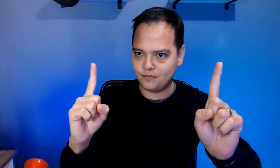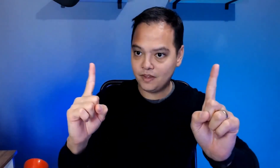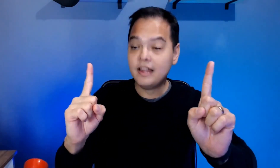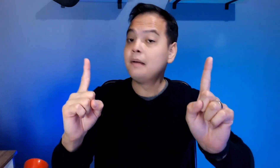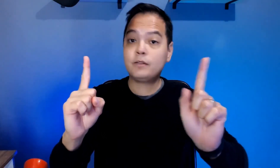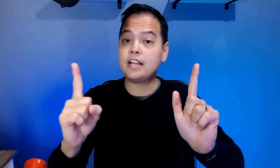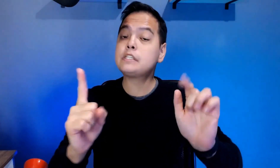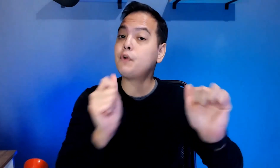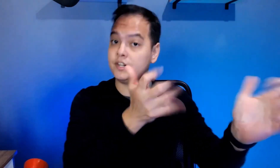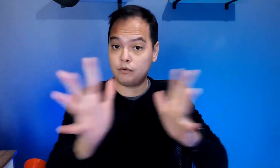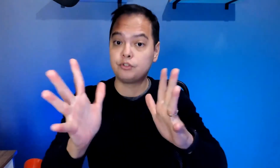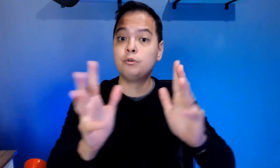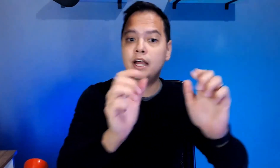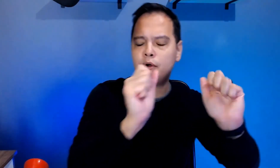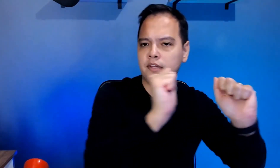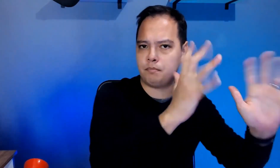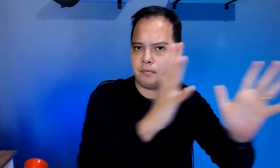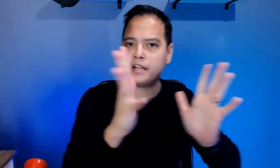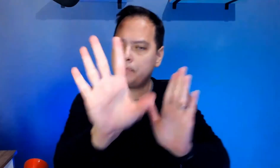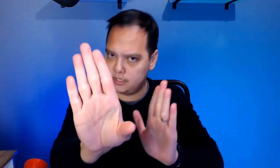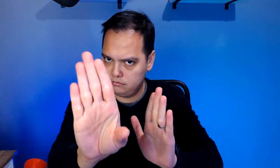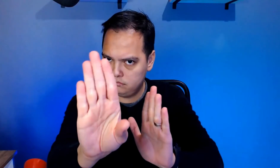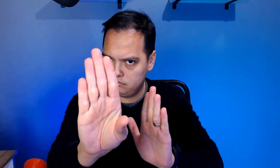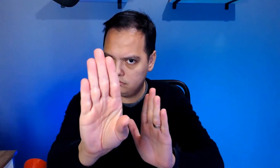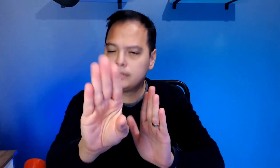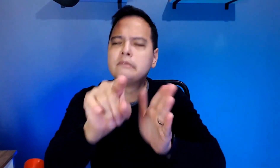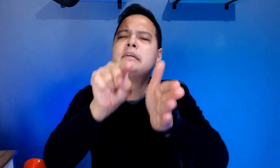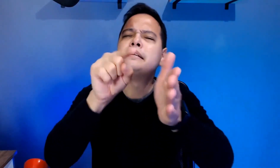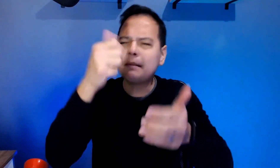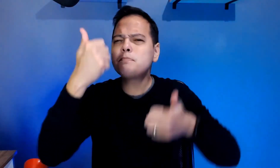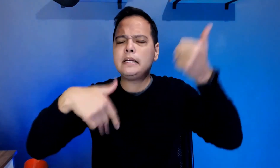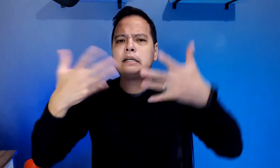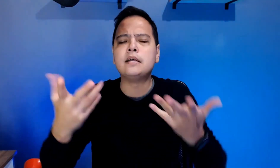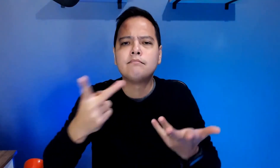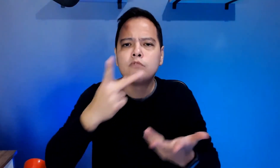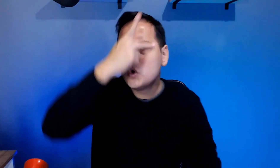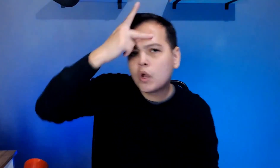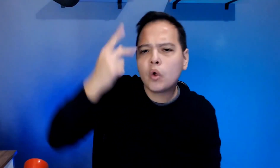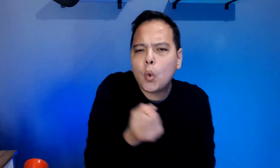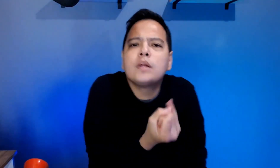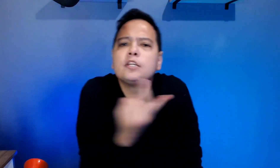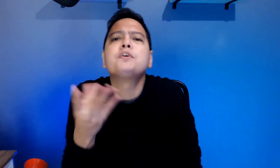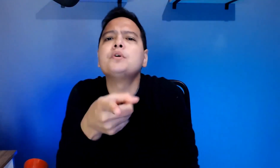Mas várias vezes eu fui conversar com o surdo e ele foi contar assim, aí, peraí, você está me explicando aí. Quantas pessoas que estavam